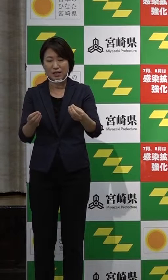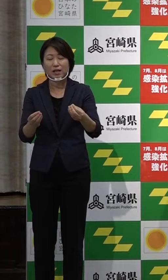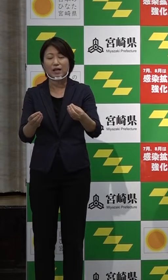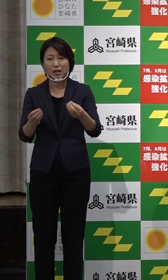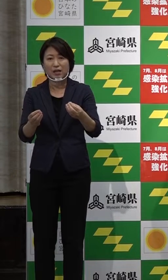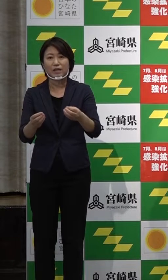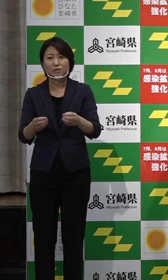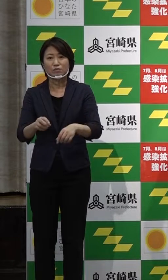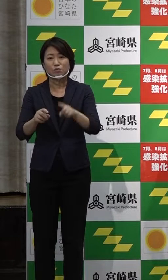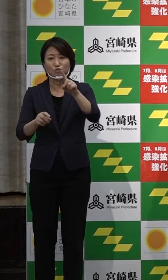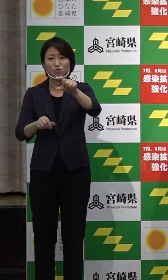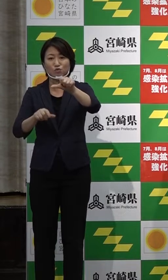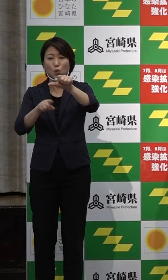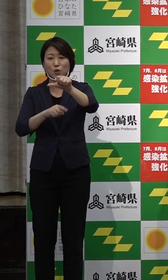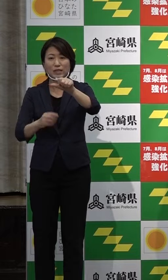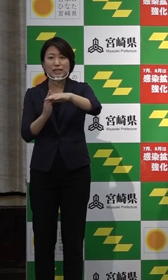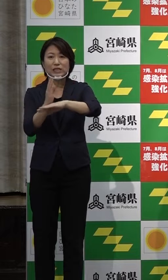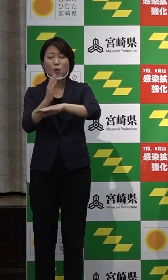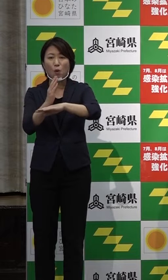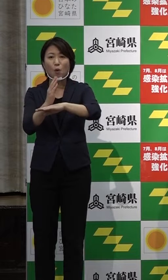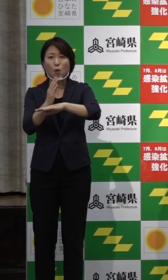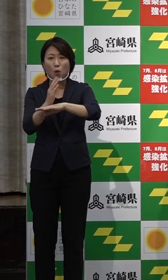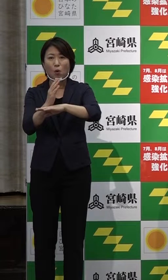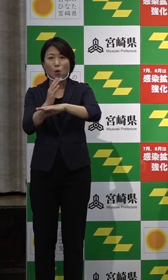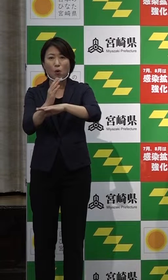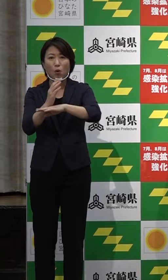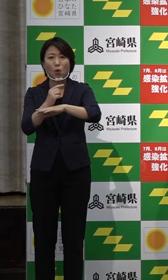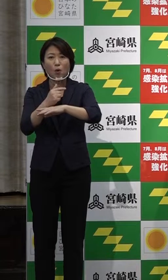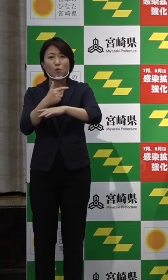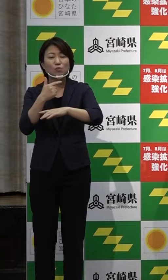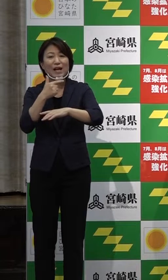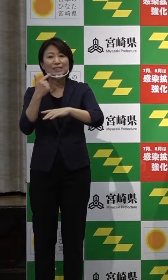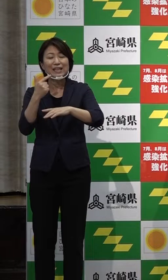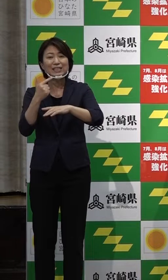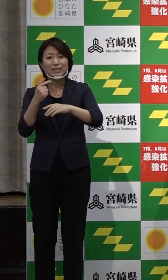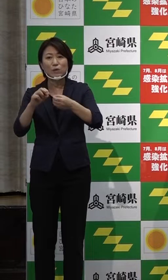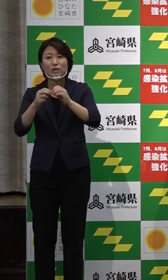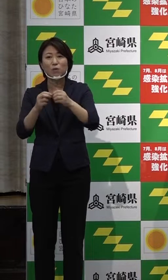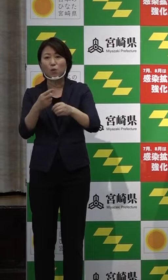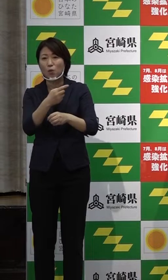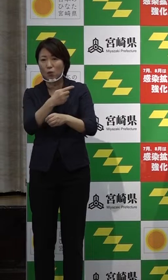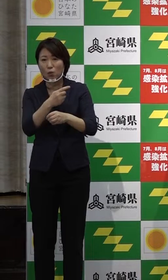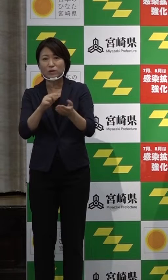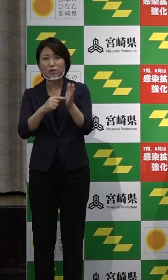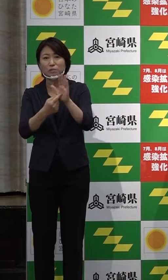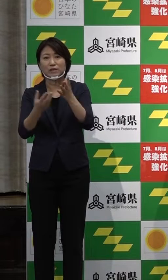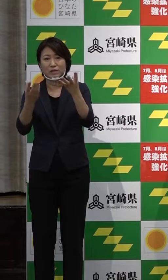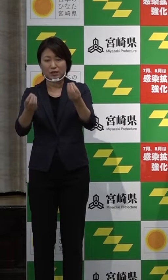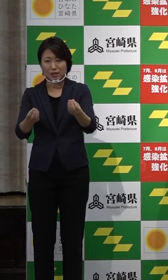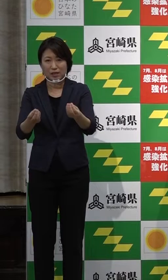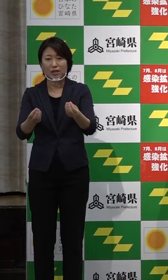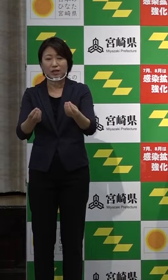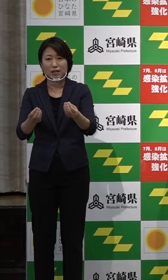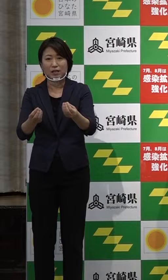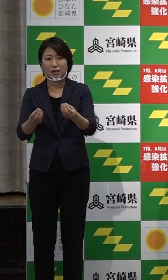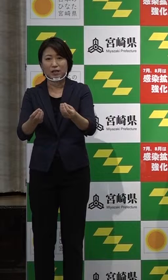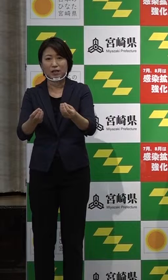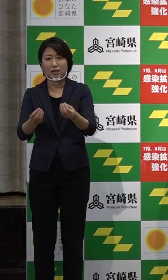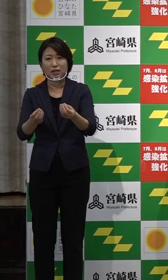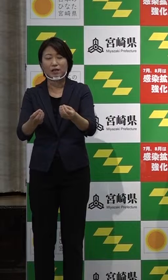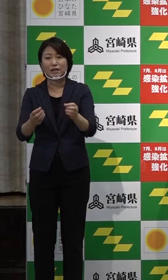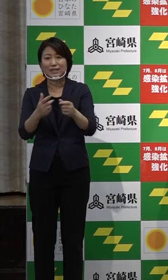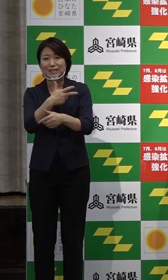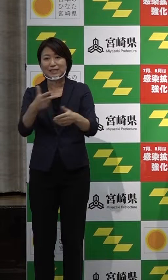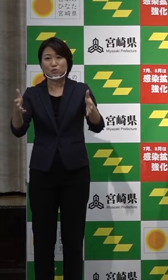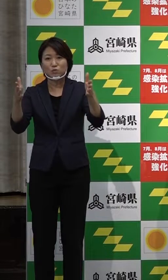の15人以上、紫で表現をしておりますが、これが特にこの直近1週間で大き